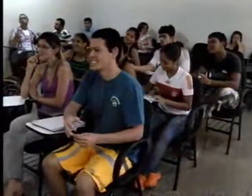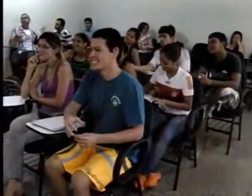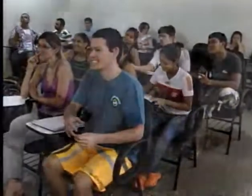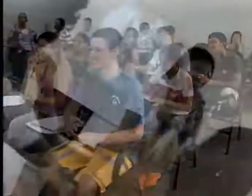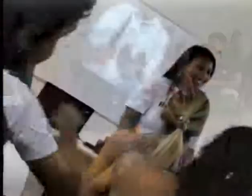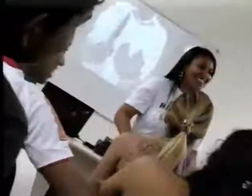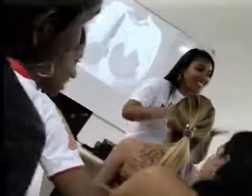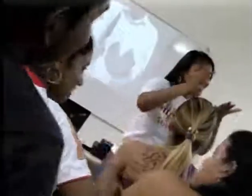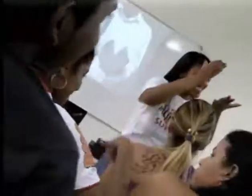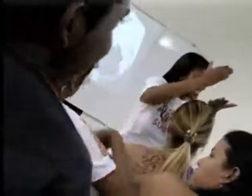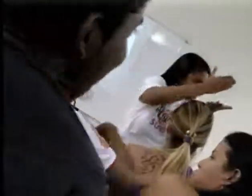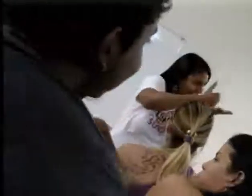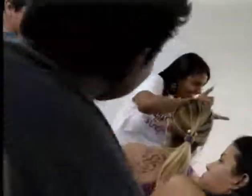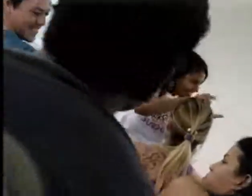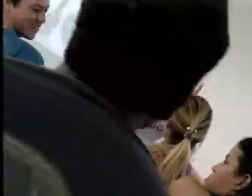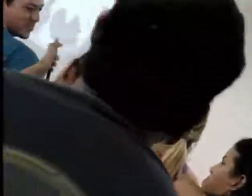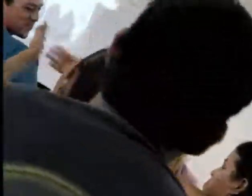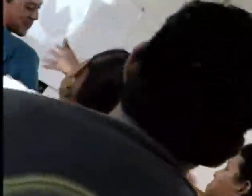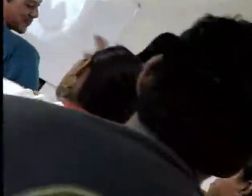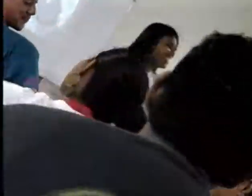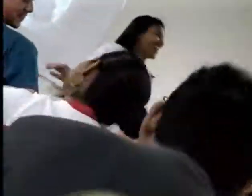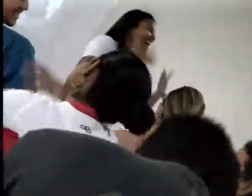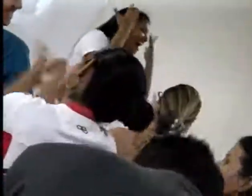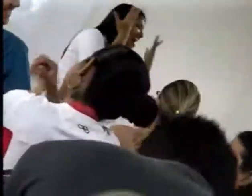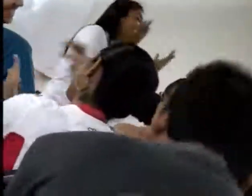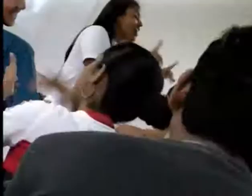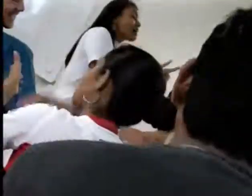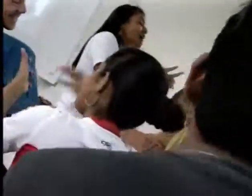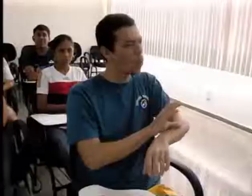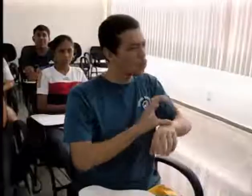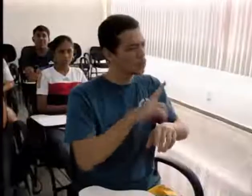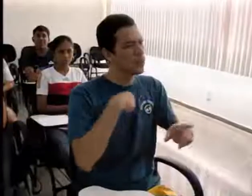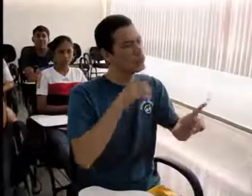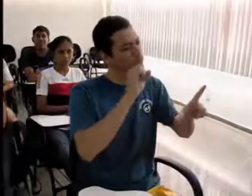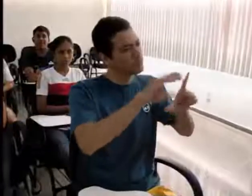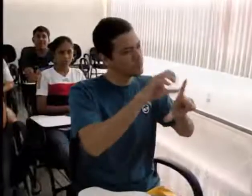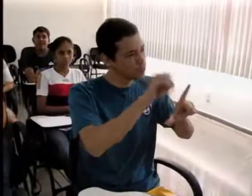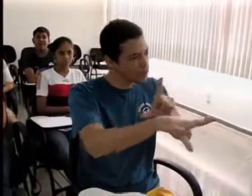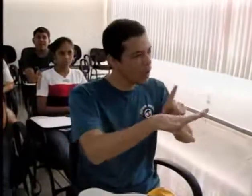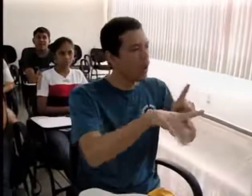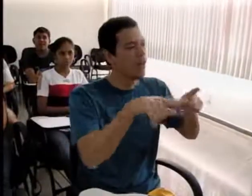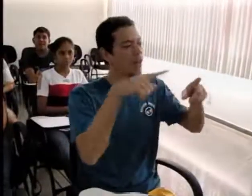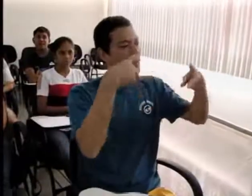comum: ingressar em uma universidade pública. Ele quer fazer